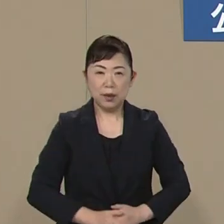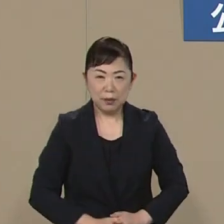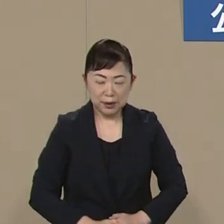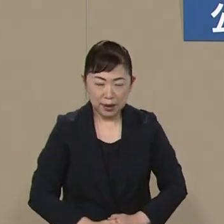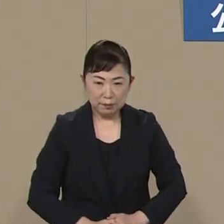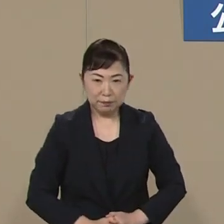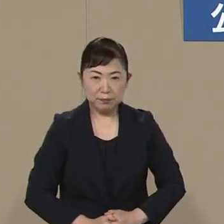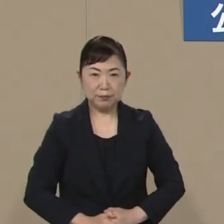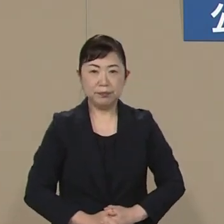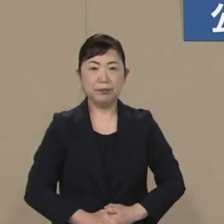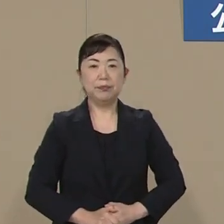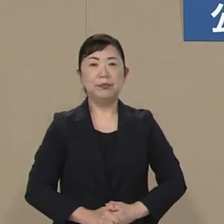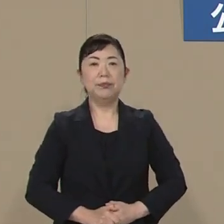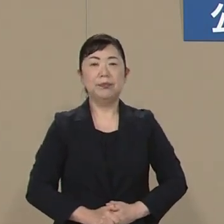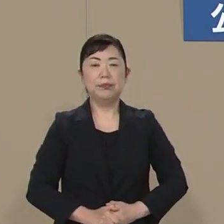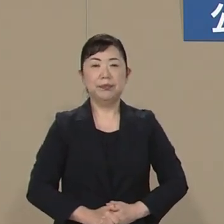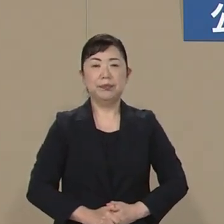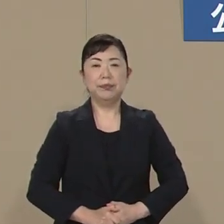ございました